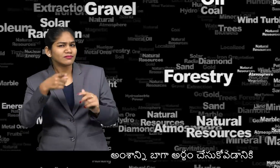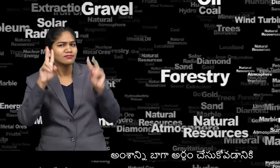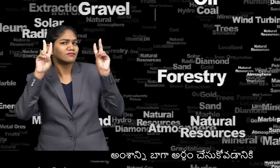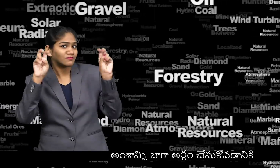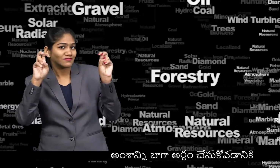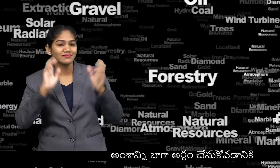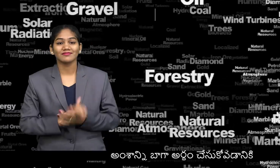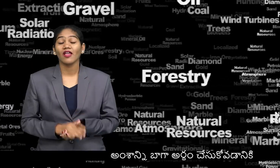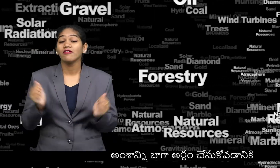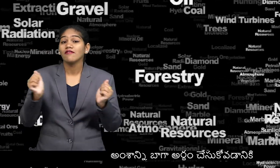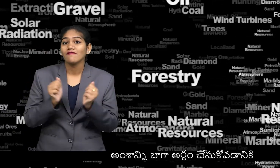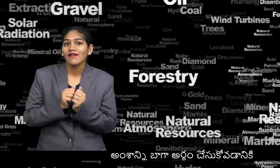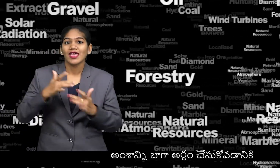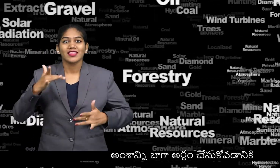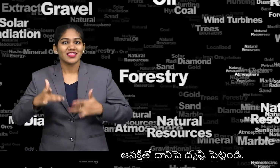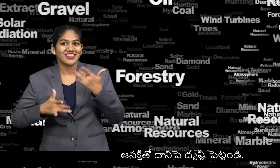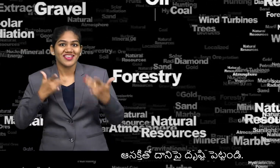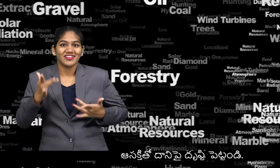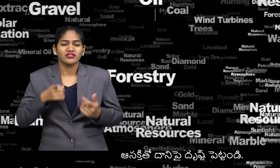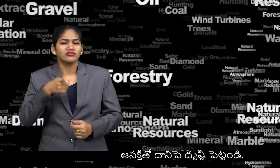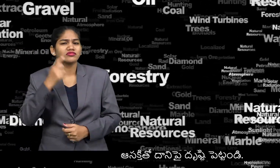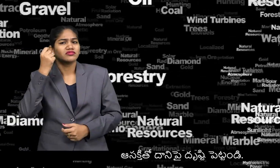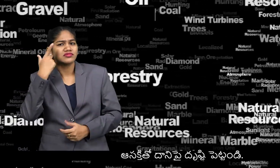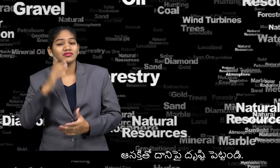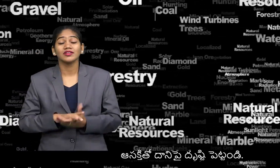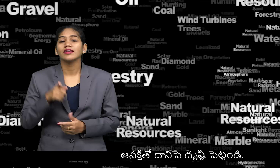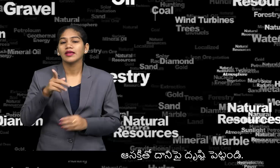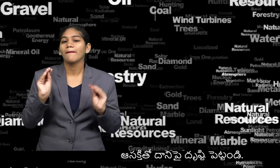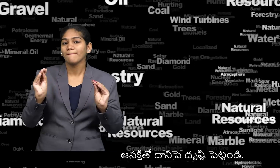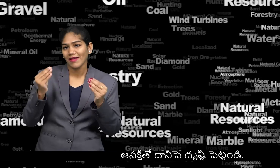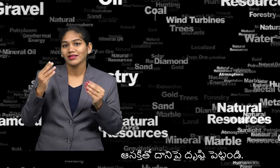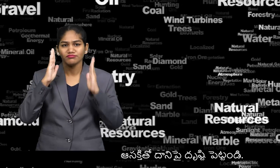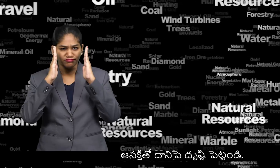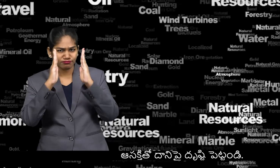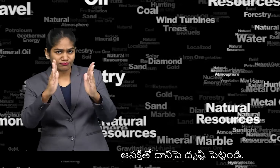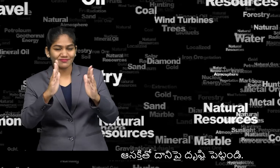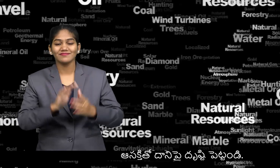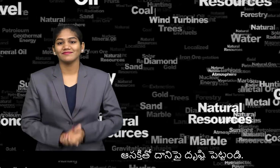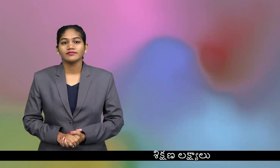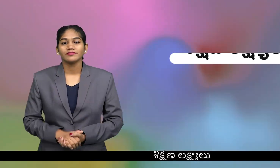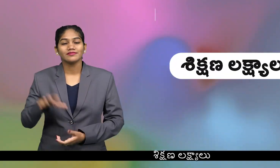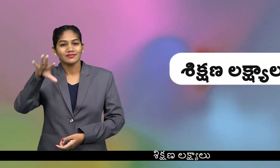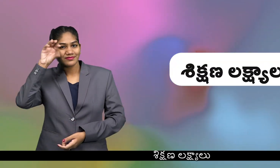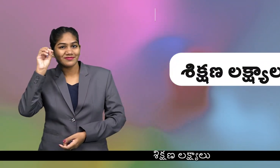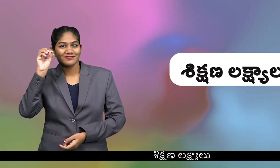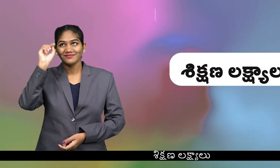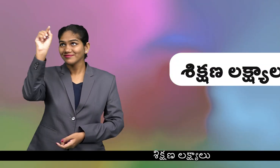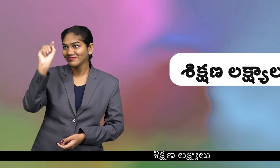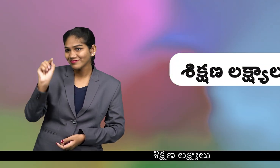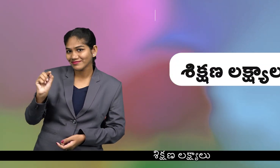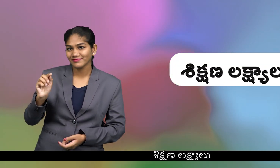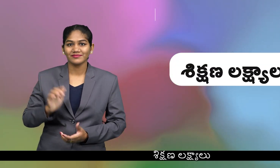అంశాన్ని బాగా అర్థం చేసుకోవడానికి ఆసక్తితో దానిపై దృష్టి పెట్టండి. శిక్షణ